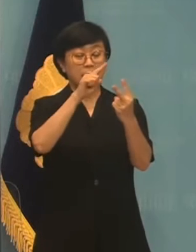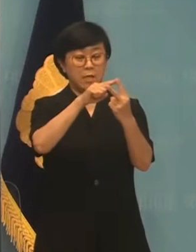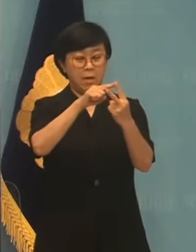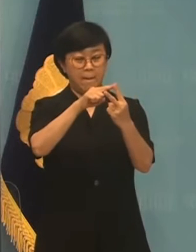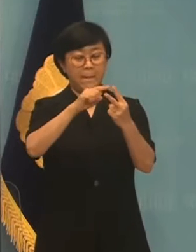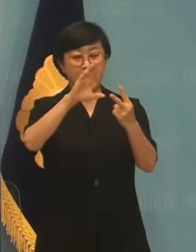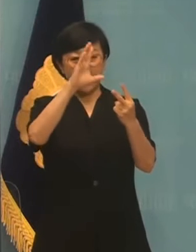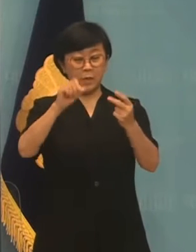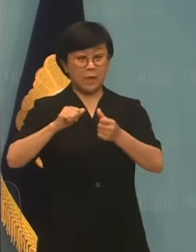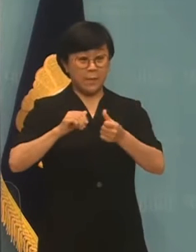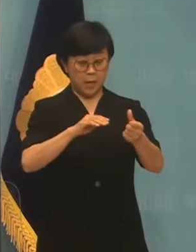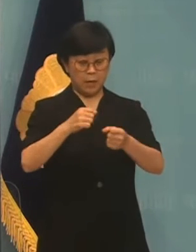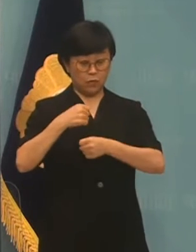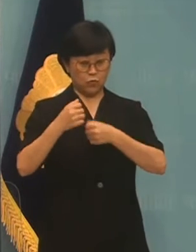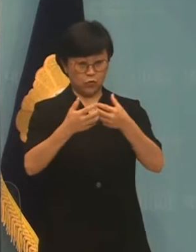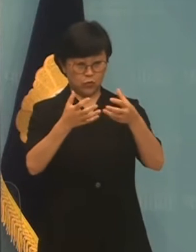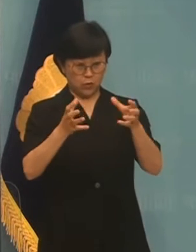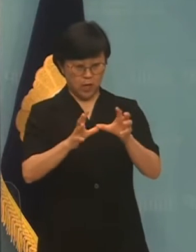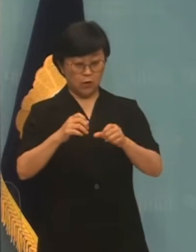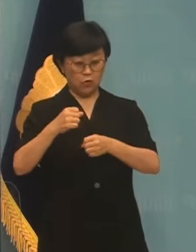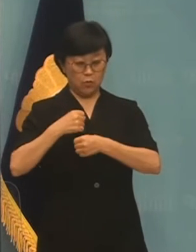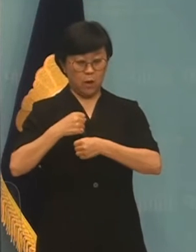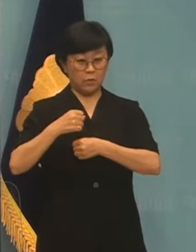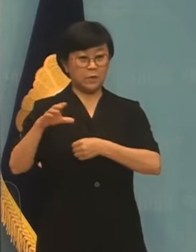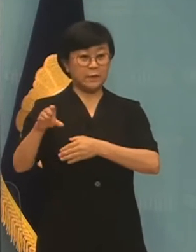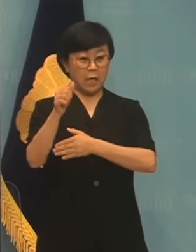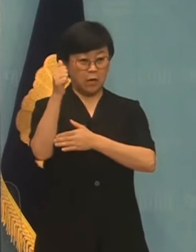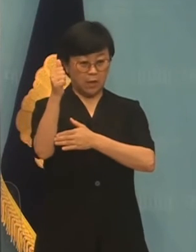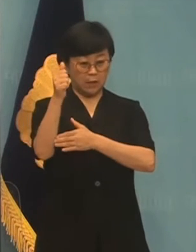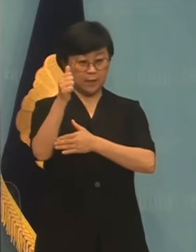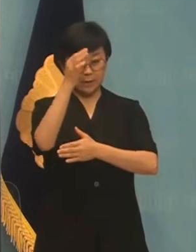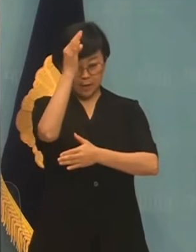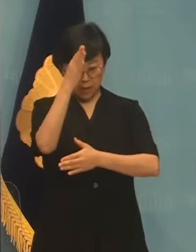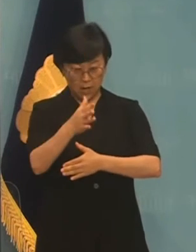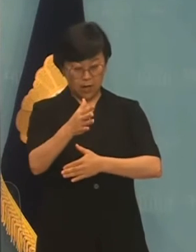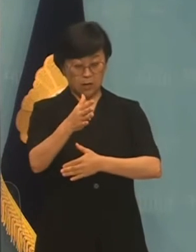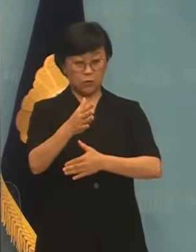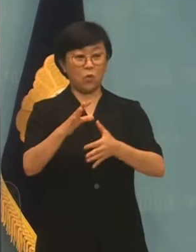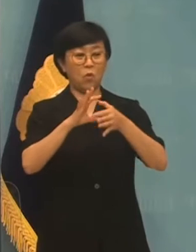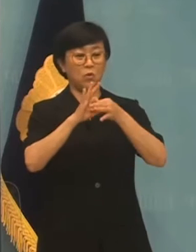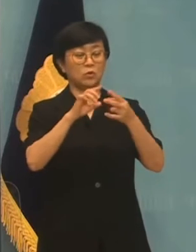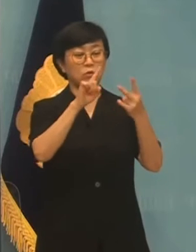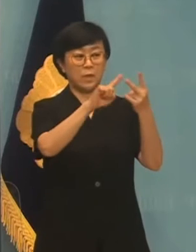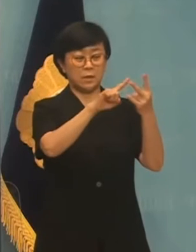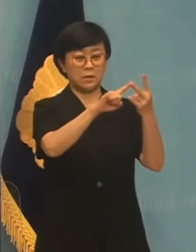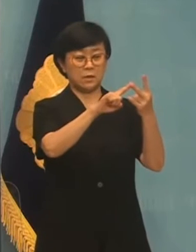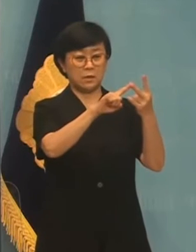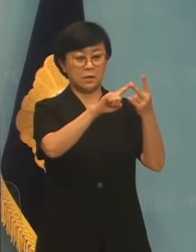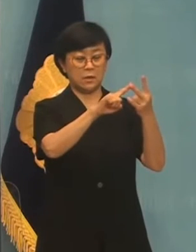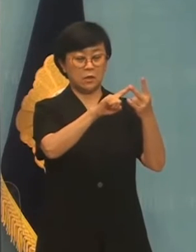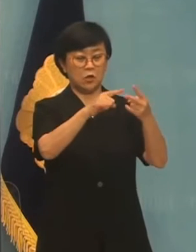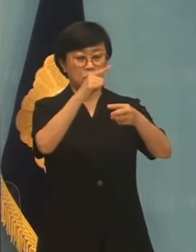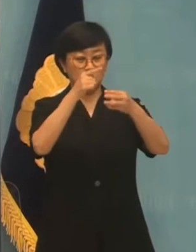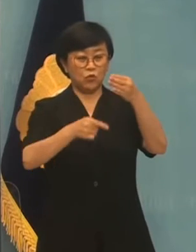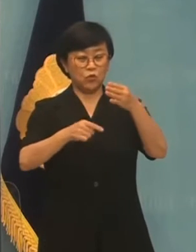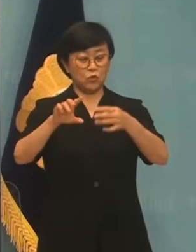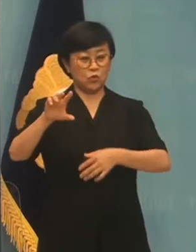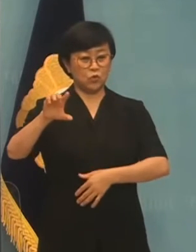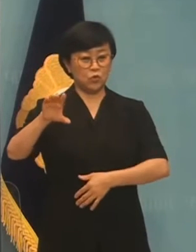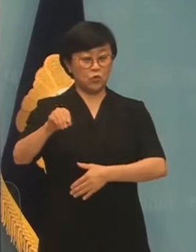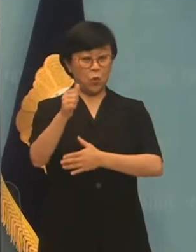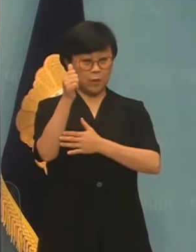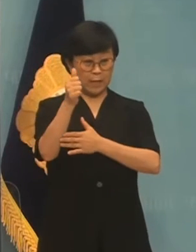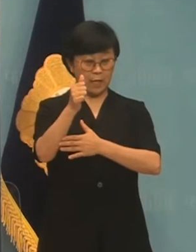청해부대 사태와 관련해서 국방부 장관 사과 관련해서 브리핑 한 가지, 그리고 두 번째는 윤석열 전 총장의